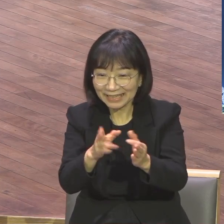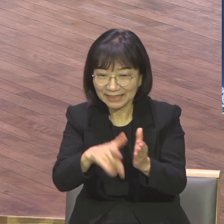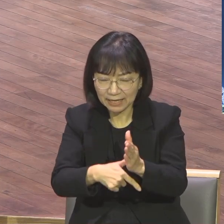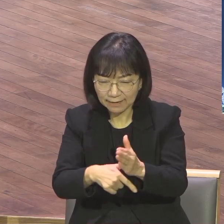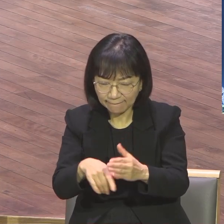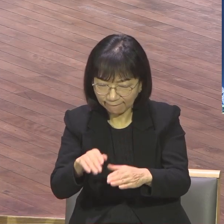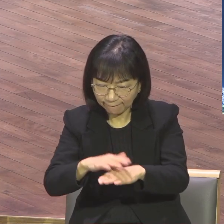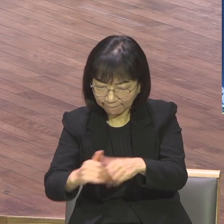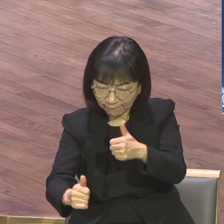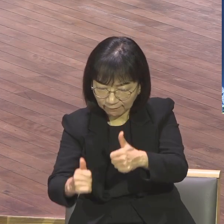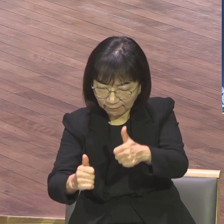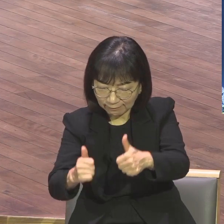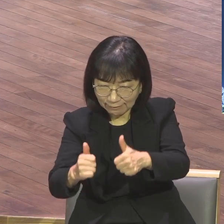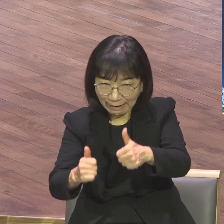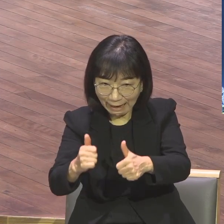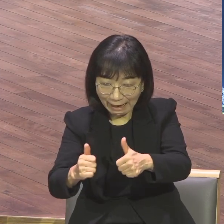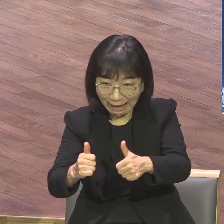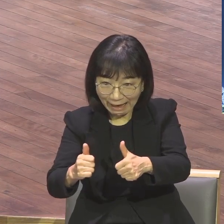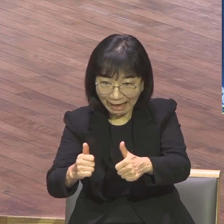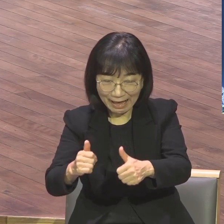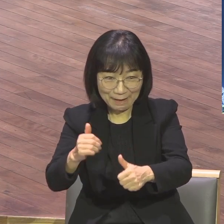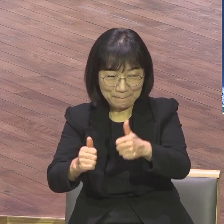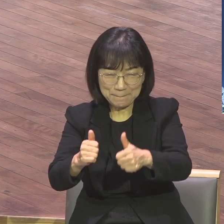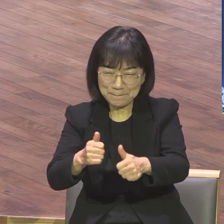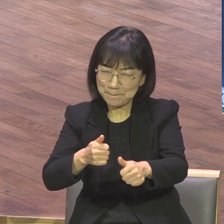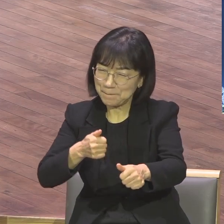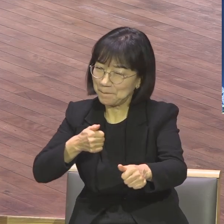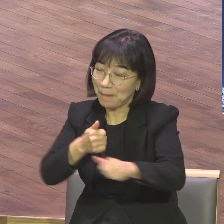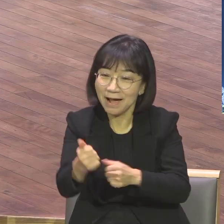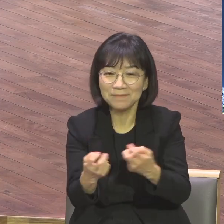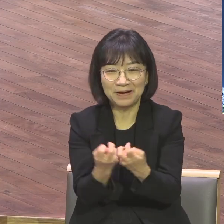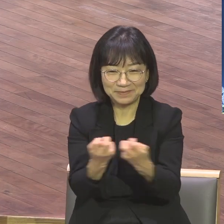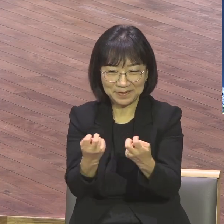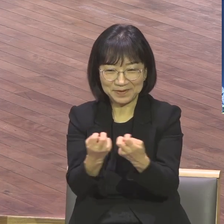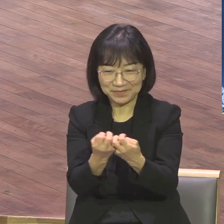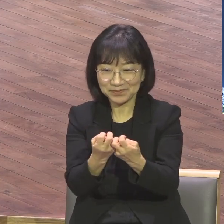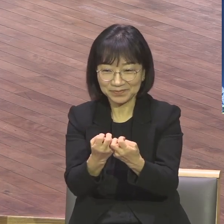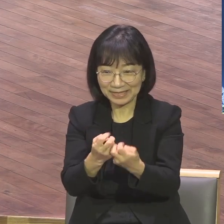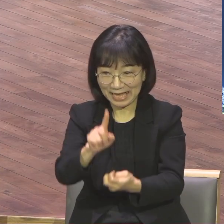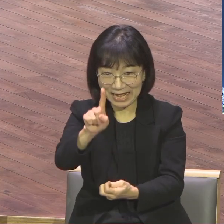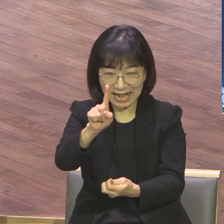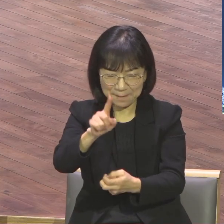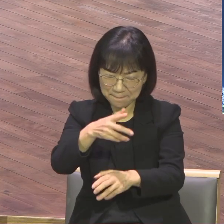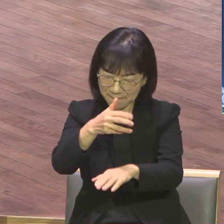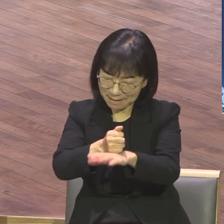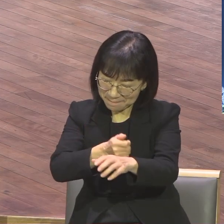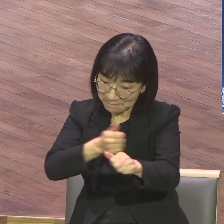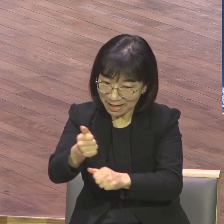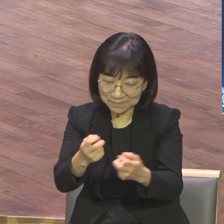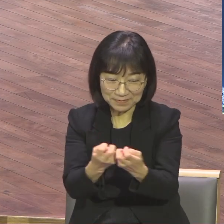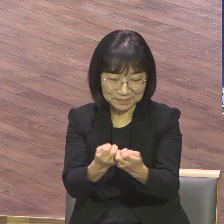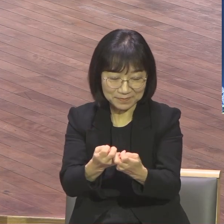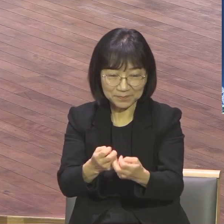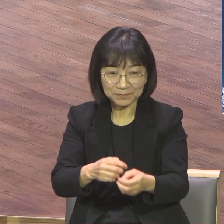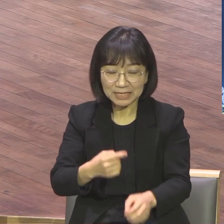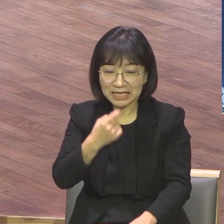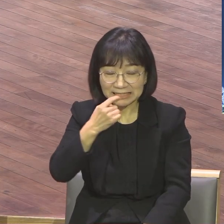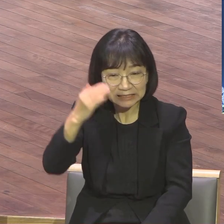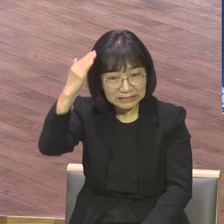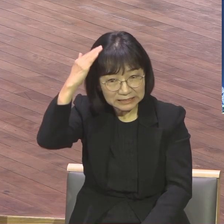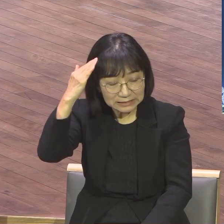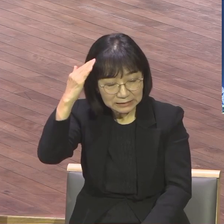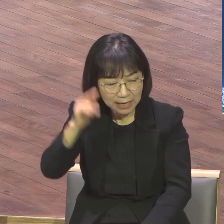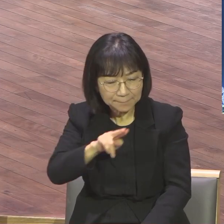승부에 결정적으로 작용할 수 있는 수를 말하지요. 그런데 이 바둑이나 장비뿐만